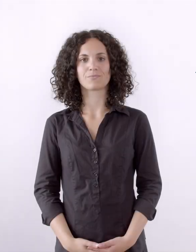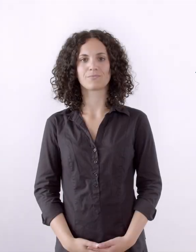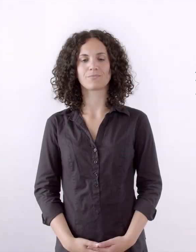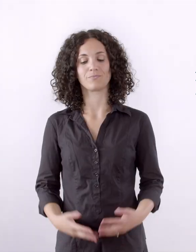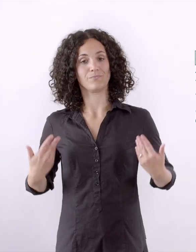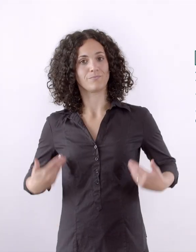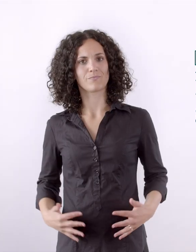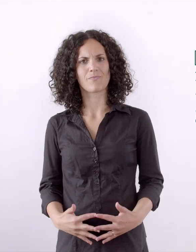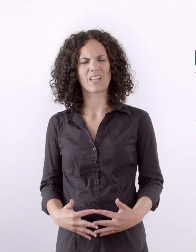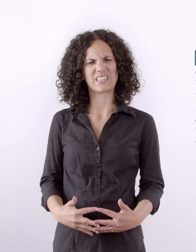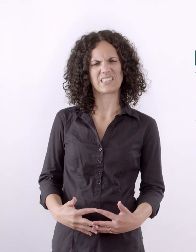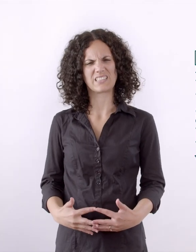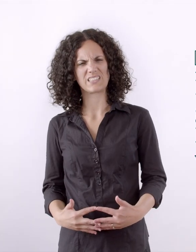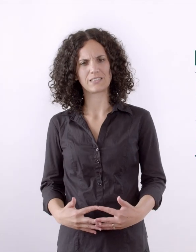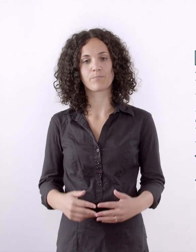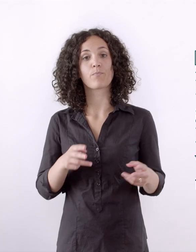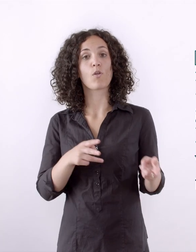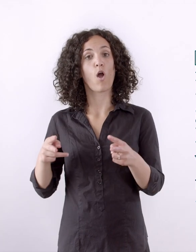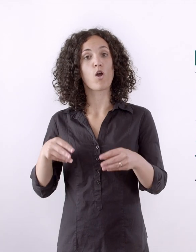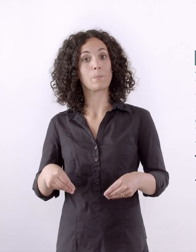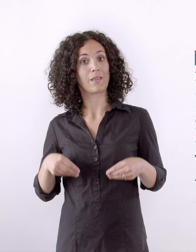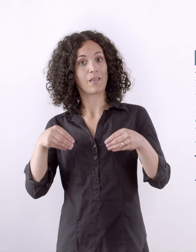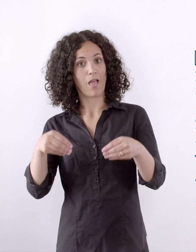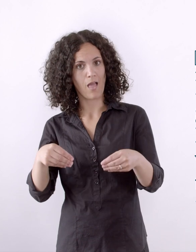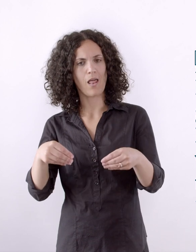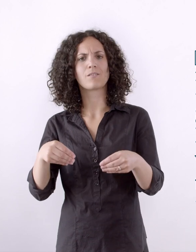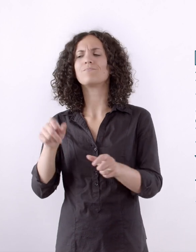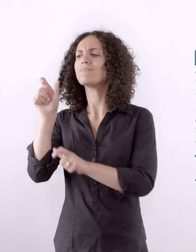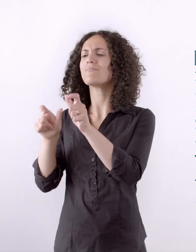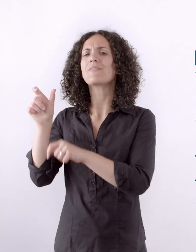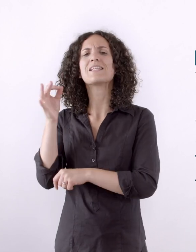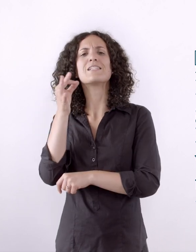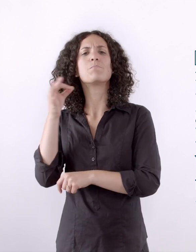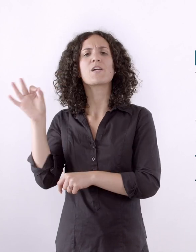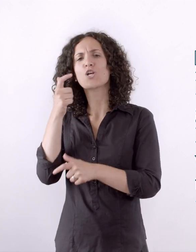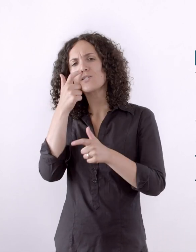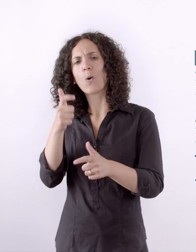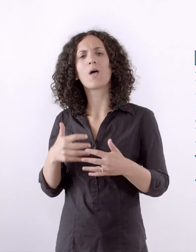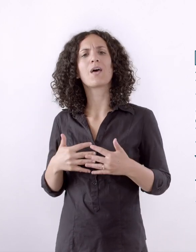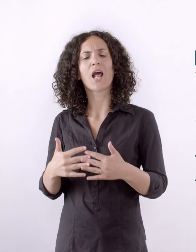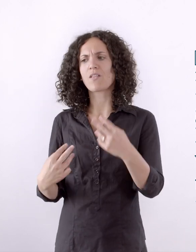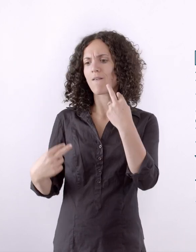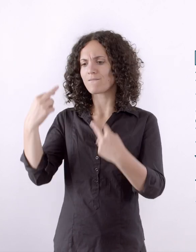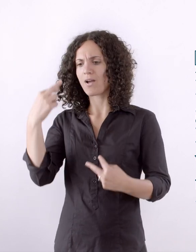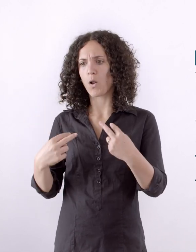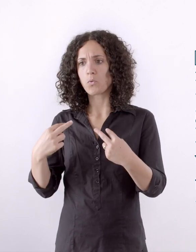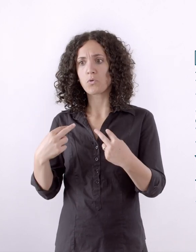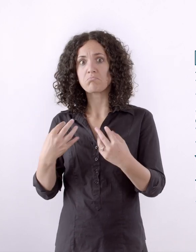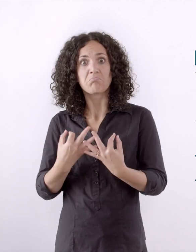Quando arriverai in ospedale, gli specialisti del pronto soccorso valuteranno con attenzione le tue condizioni, stabiliranno se tutto